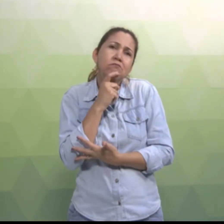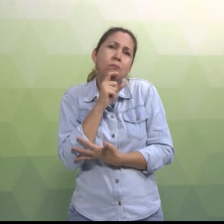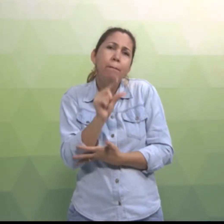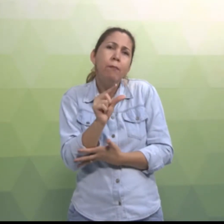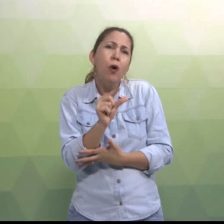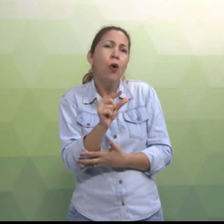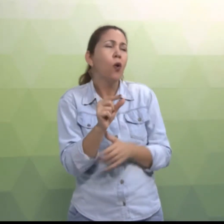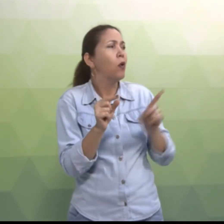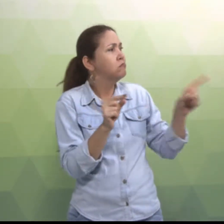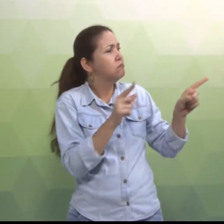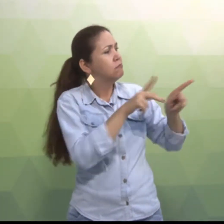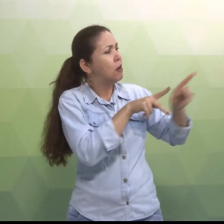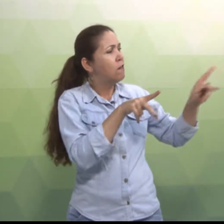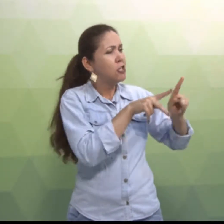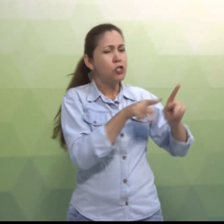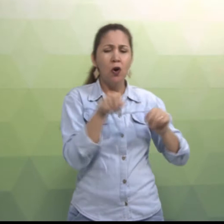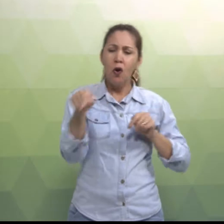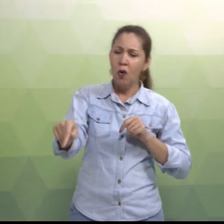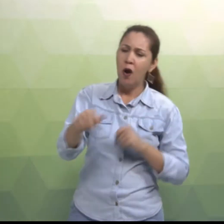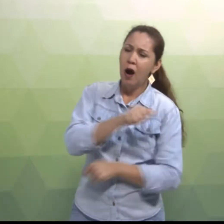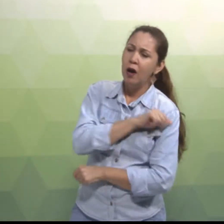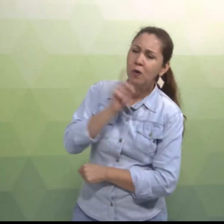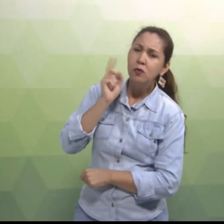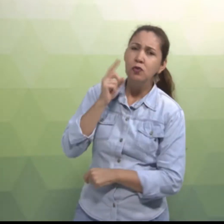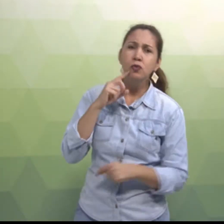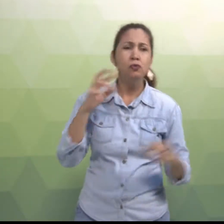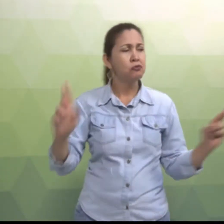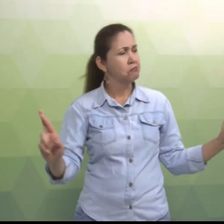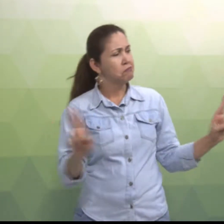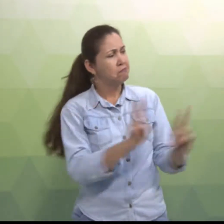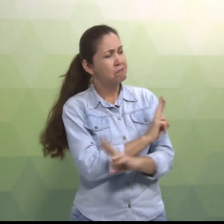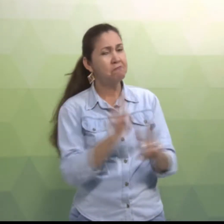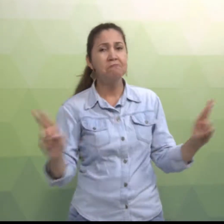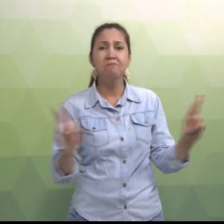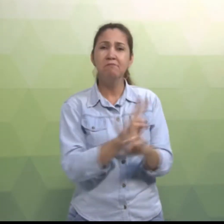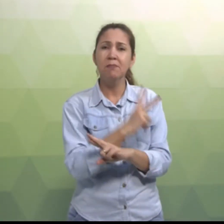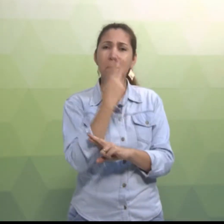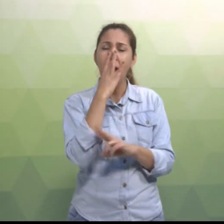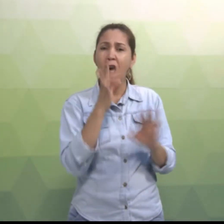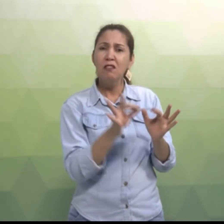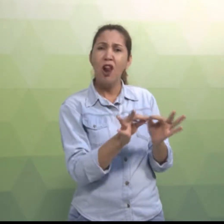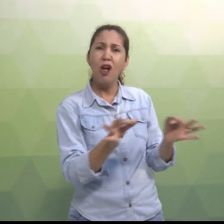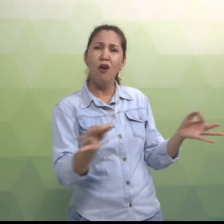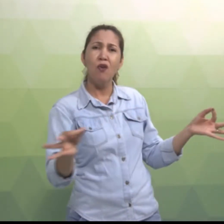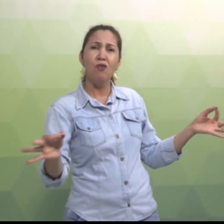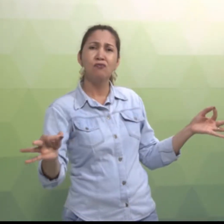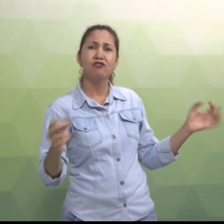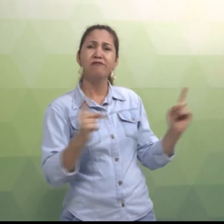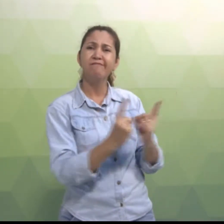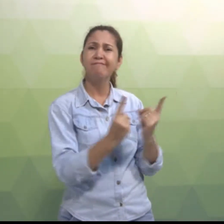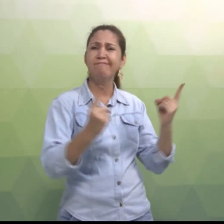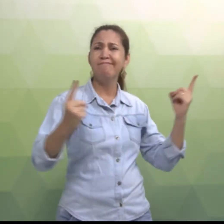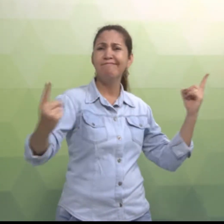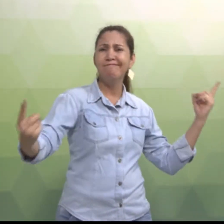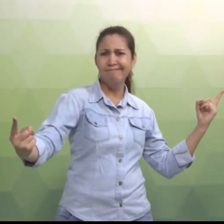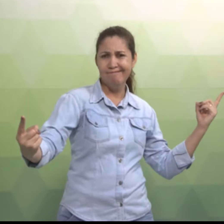Mas fica um pouco frio essa relação. Não há relação entre professor e aluno, há um